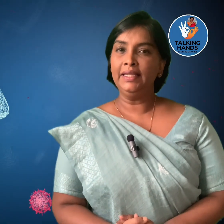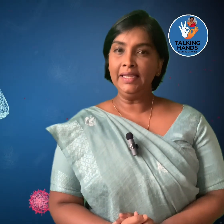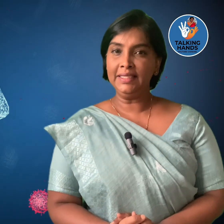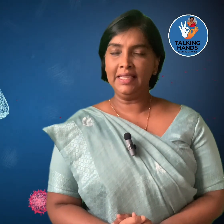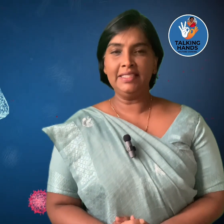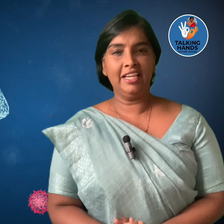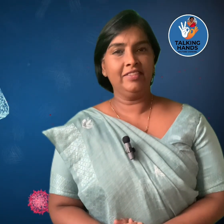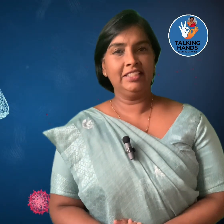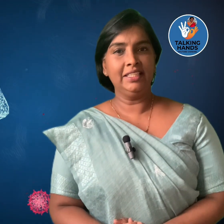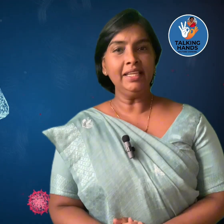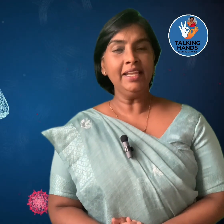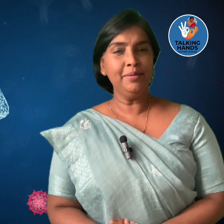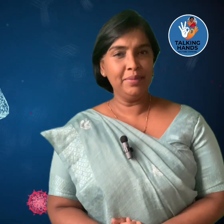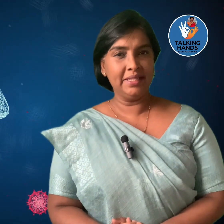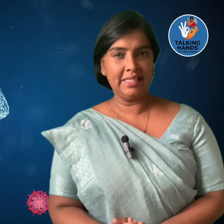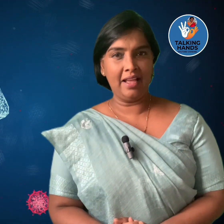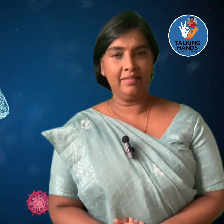ඊළඟ සංඥා වචනේ හෙම්බිරිසාව.